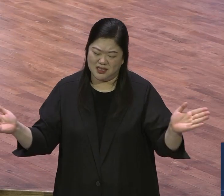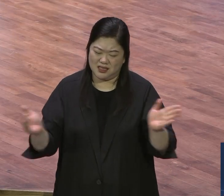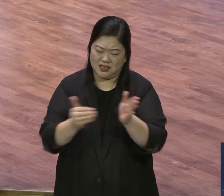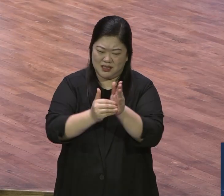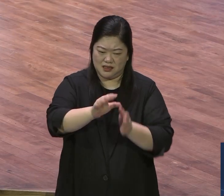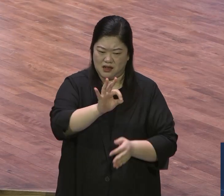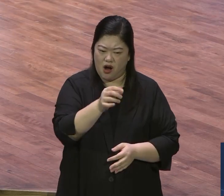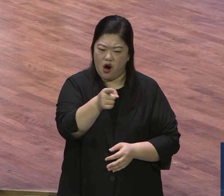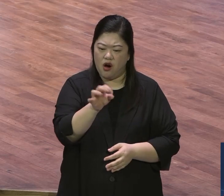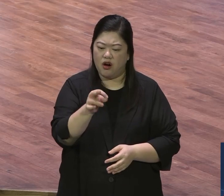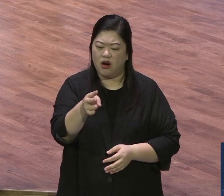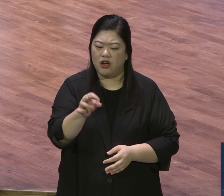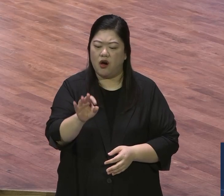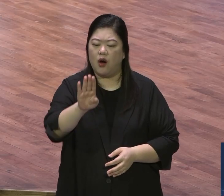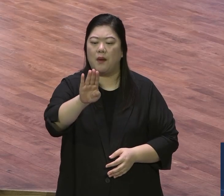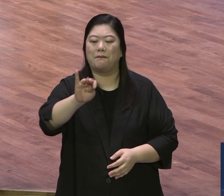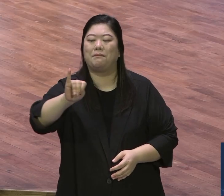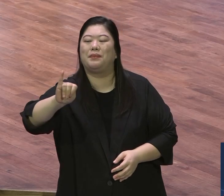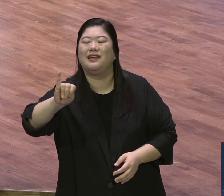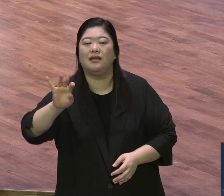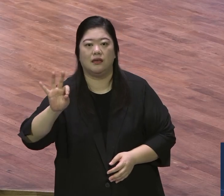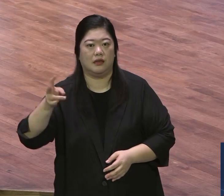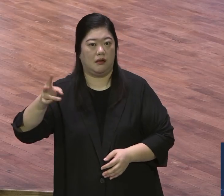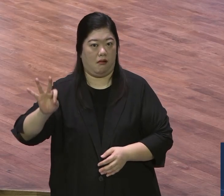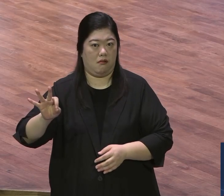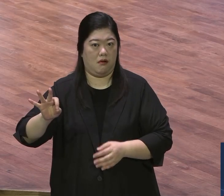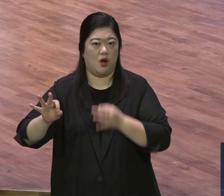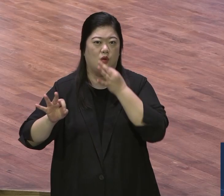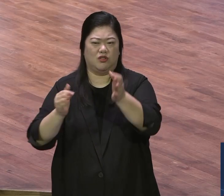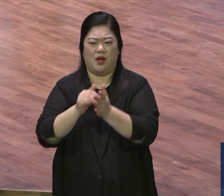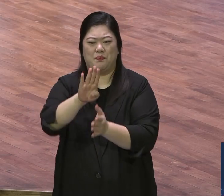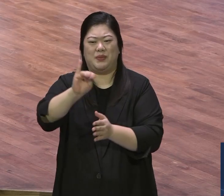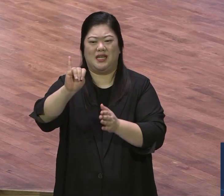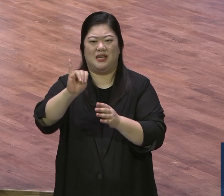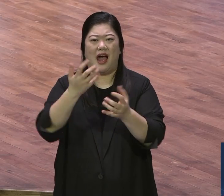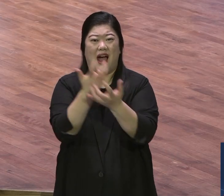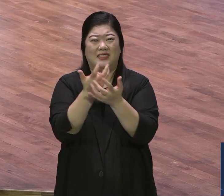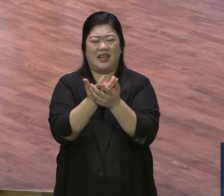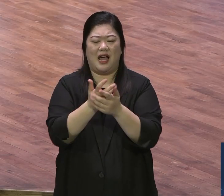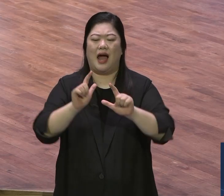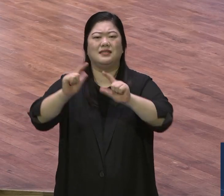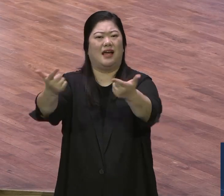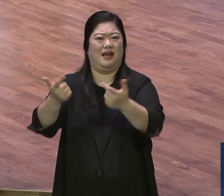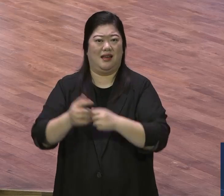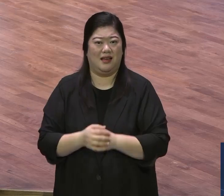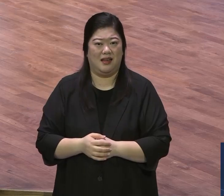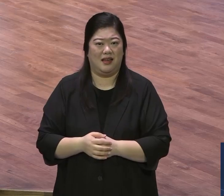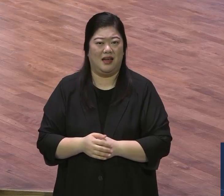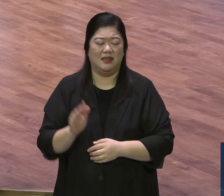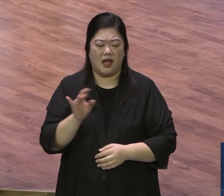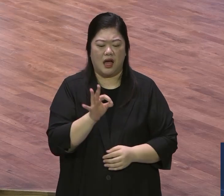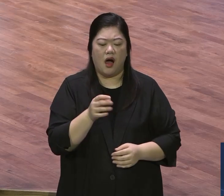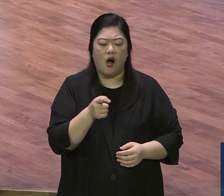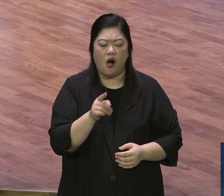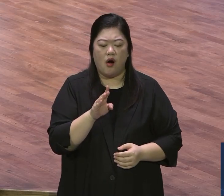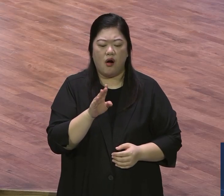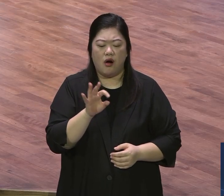숙득숙득 이런 말도 했는데 어영비용이 말의 표현의 편리를 따라서 어영부용으로 바뀌었어요